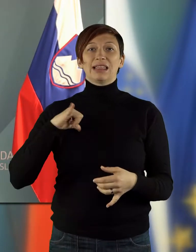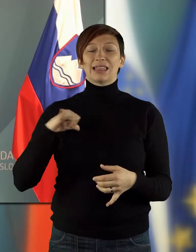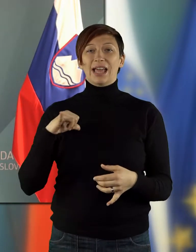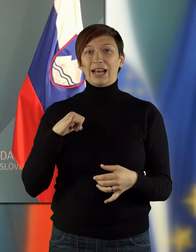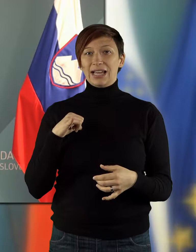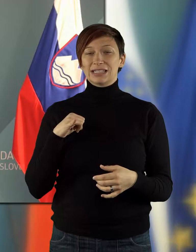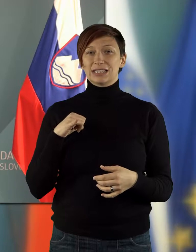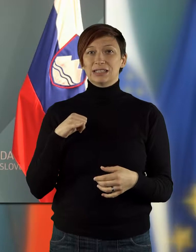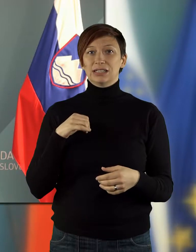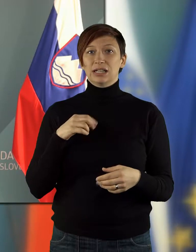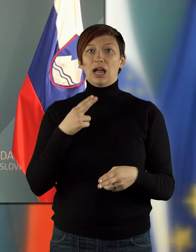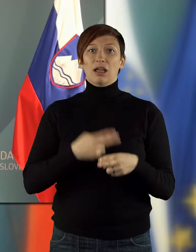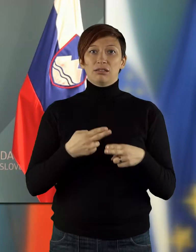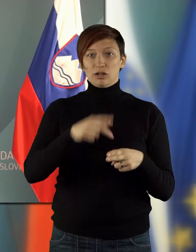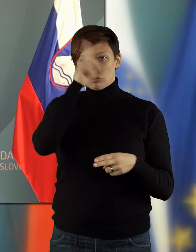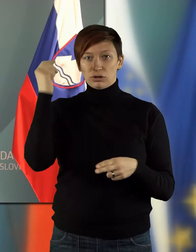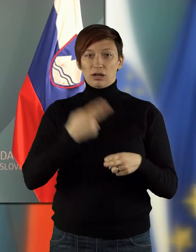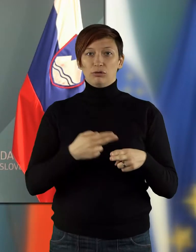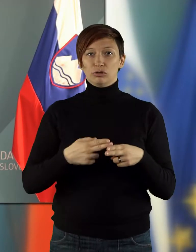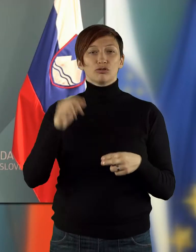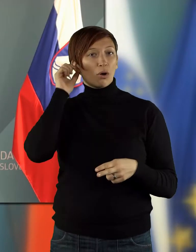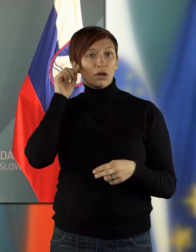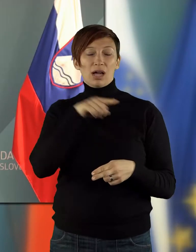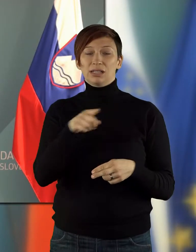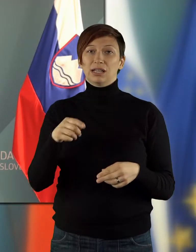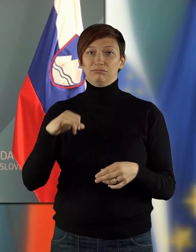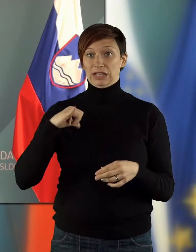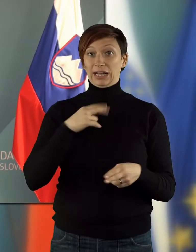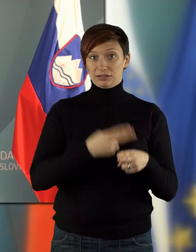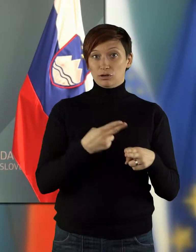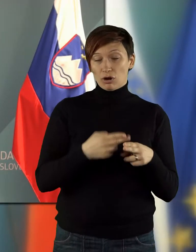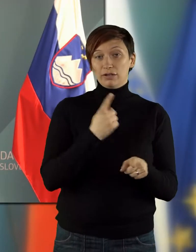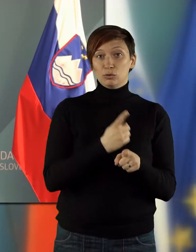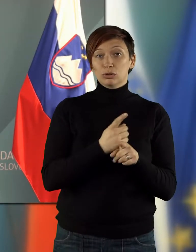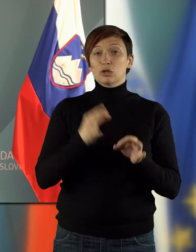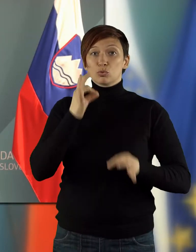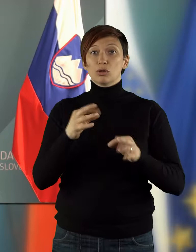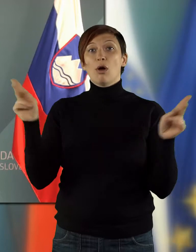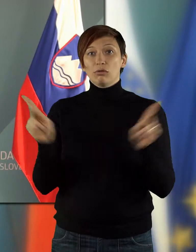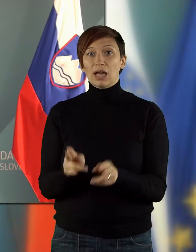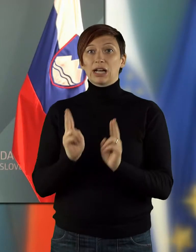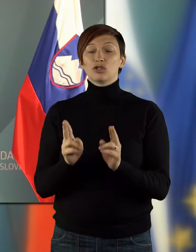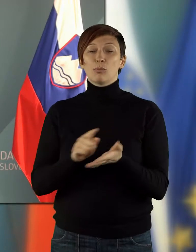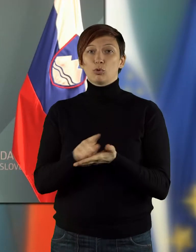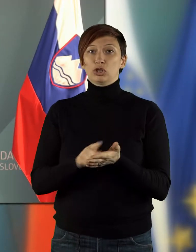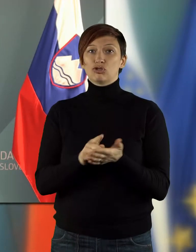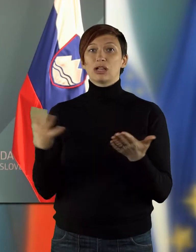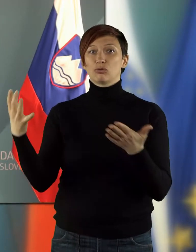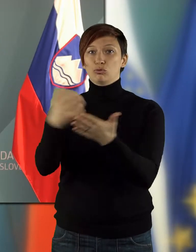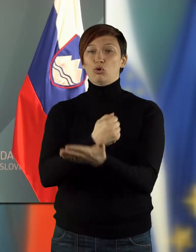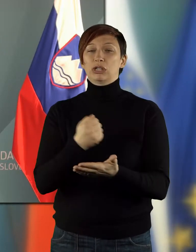in interes, bi rekel, državljanov, državljank, interes države je, da skušamo v čim krajšem možnem